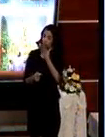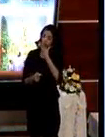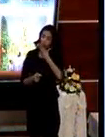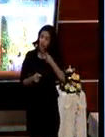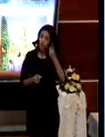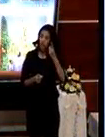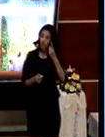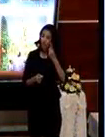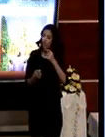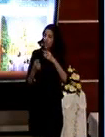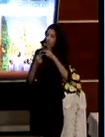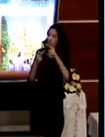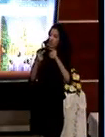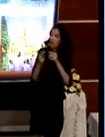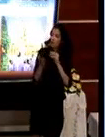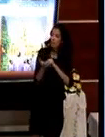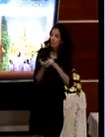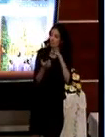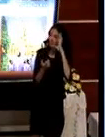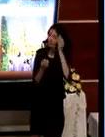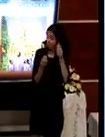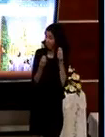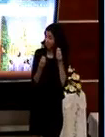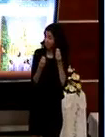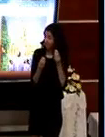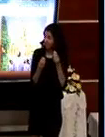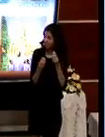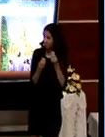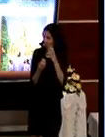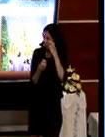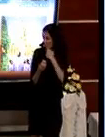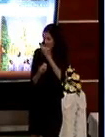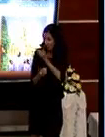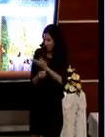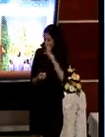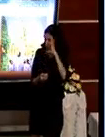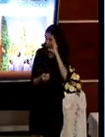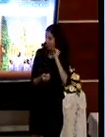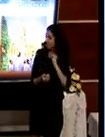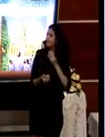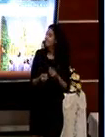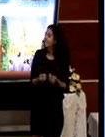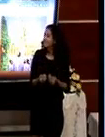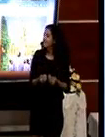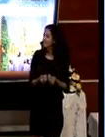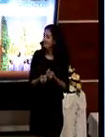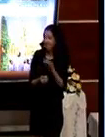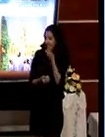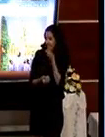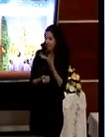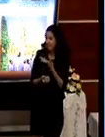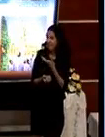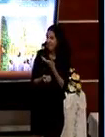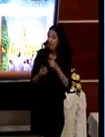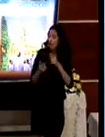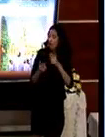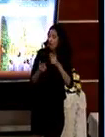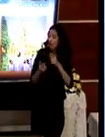ese día. A ver, recuérdenme que los viejitos nos olvidamos. Lo